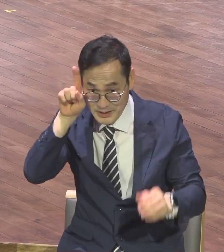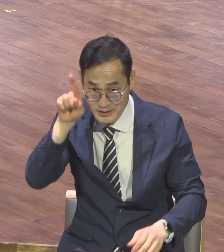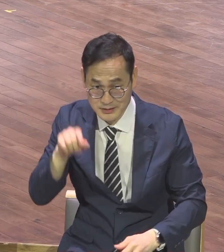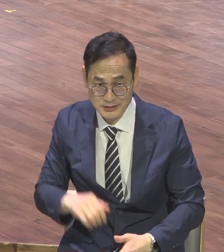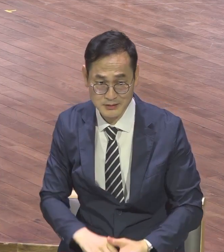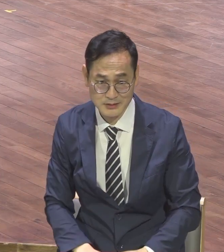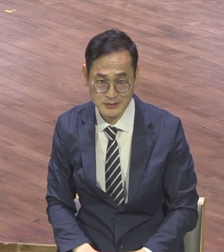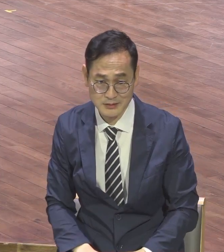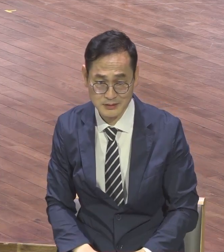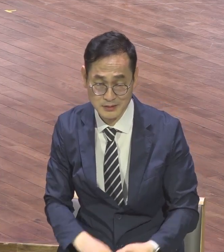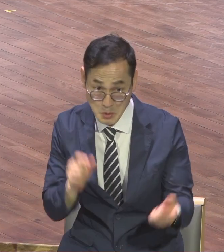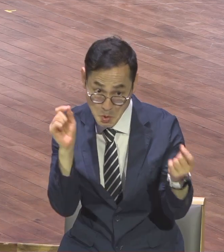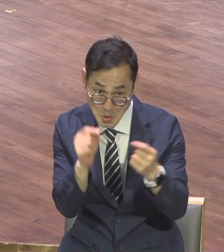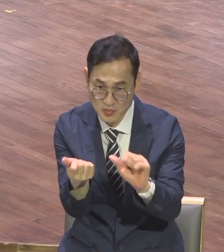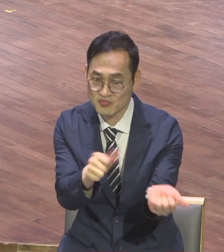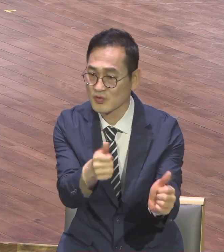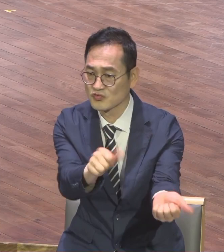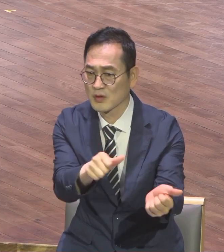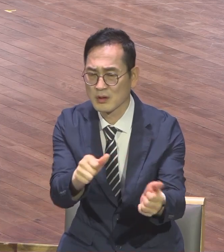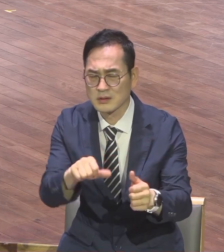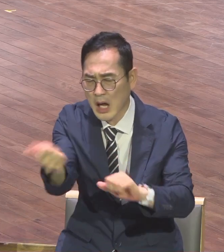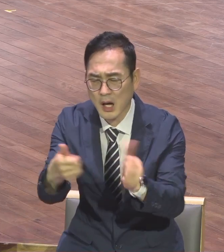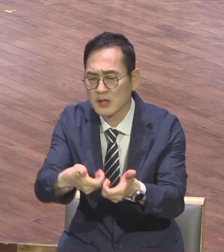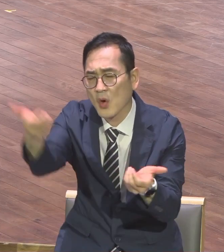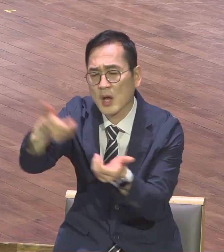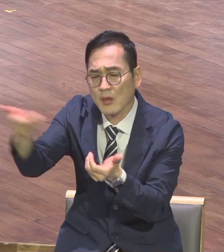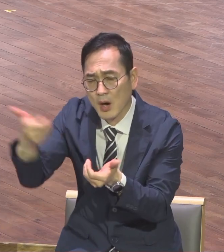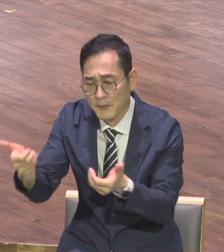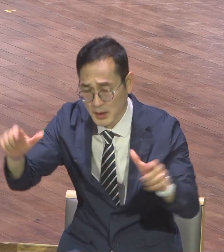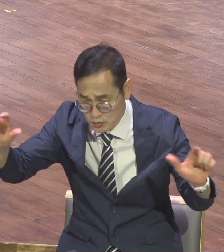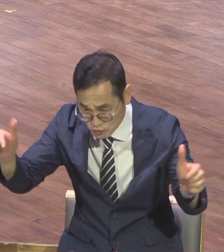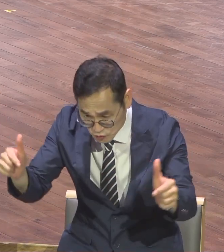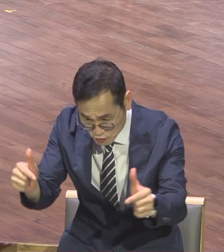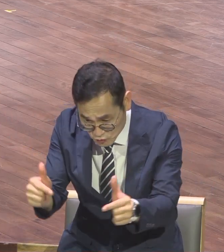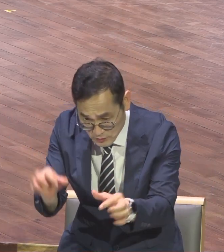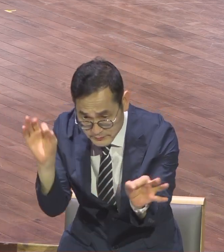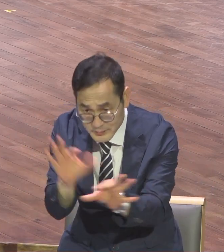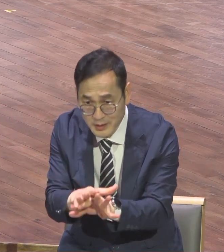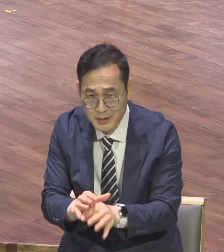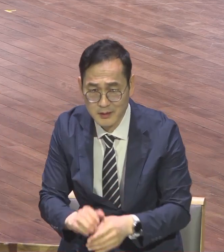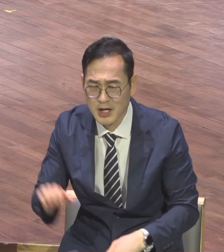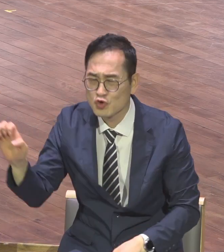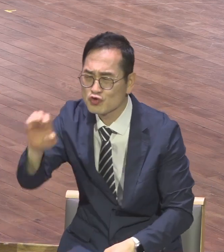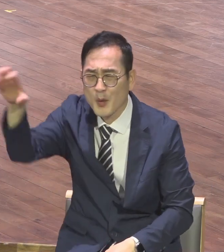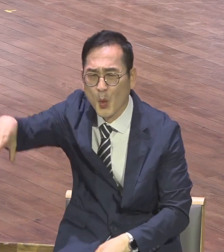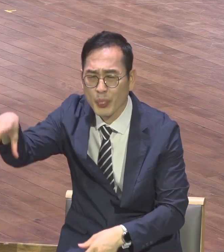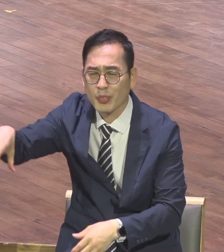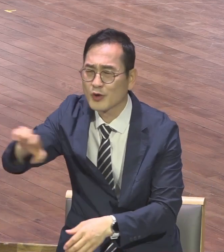곧 갈 분들. 그냥 문을 닫지요. 유럽 마찬가지, 유럽 아예 없어져 버렸고, 벌써.